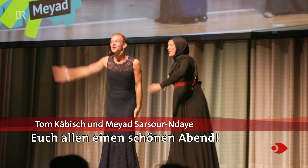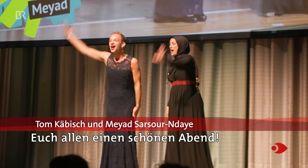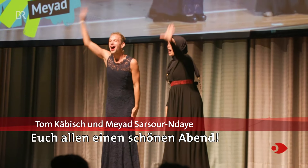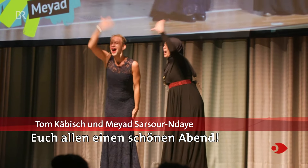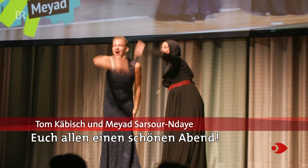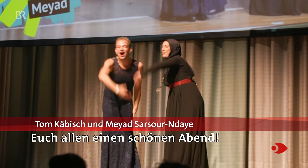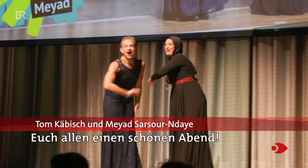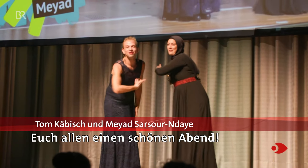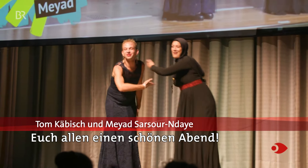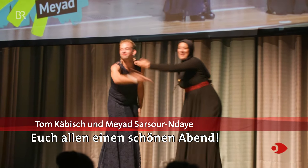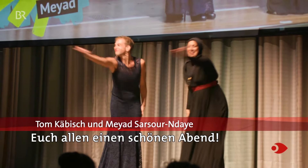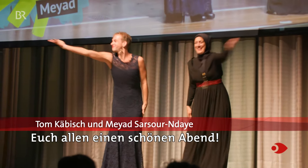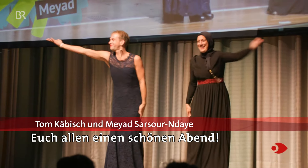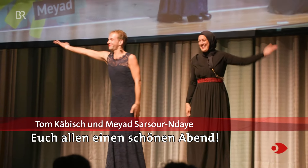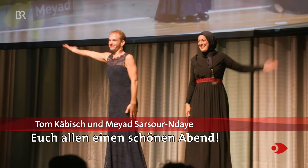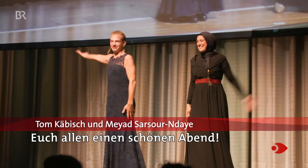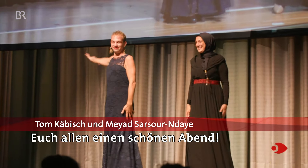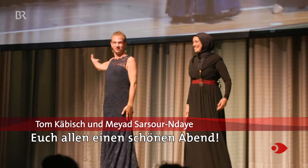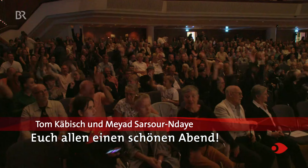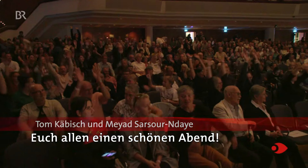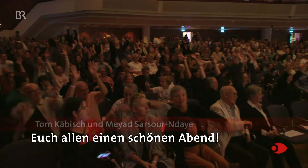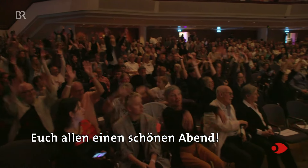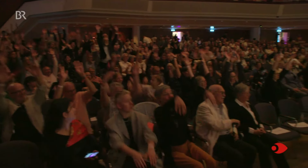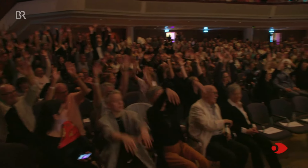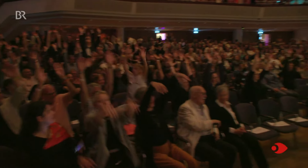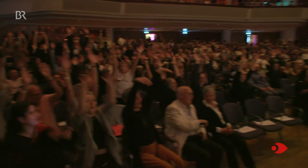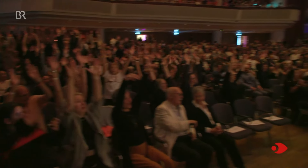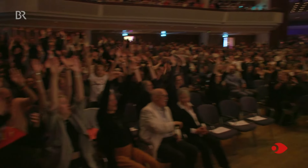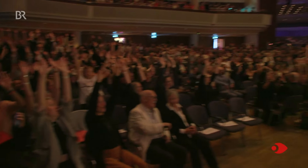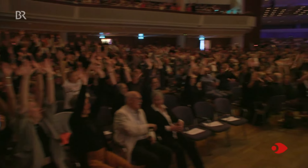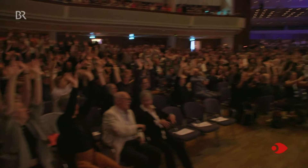Euch allen einen schönen Abend!